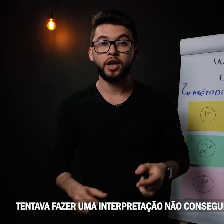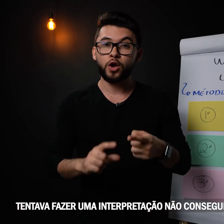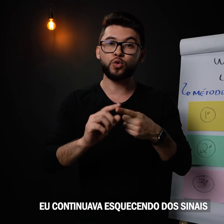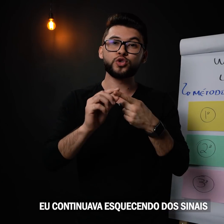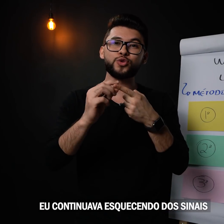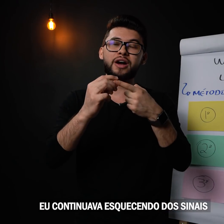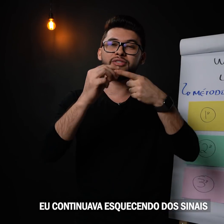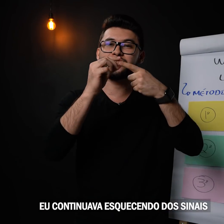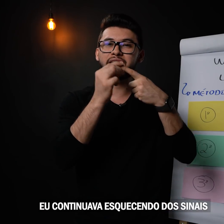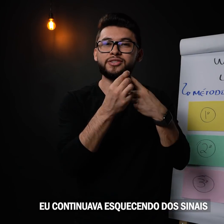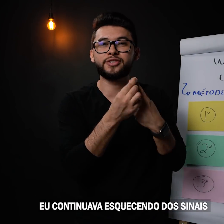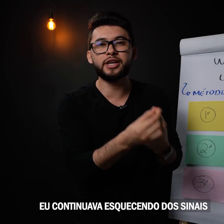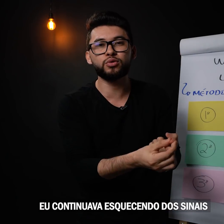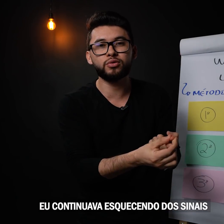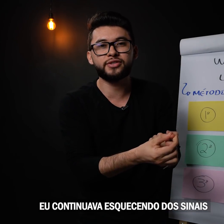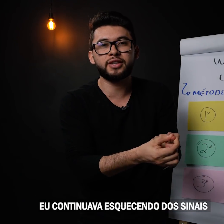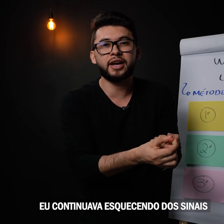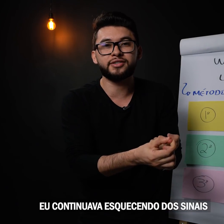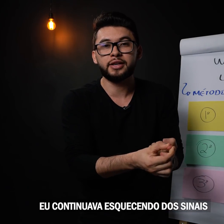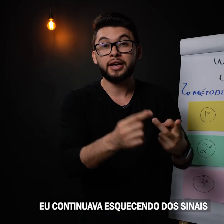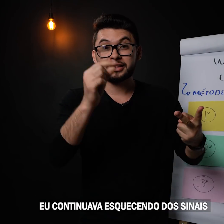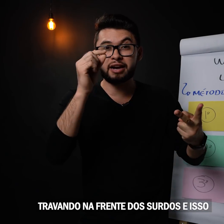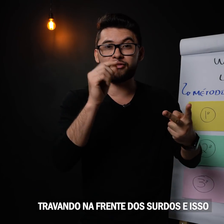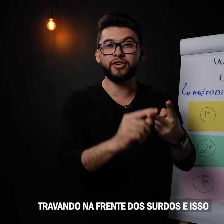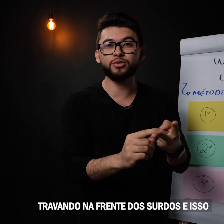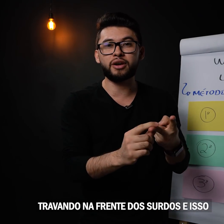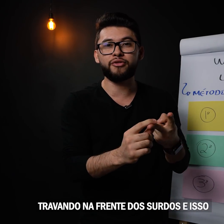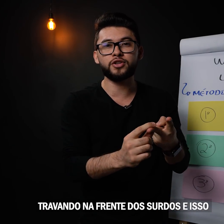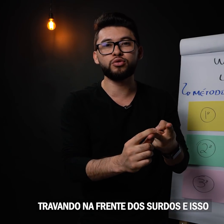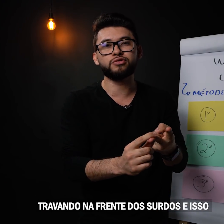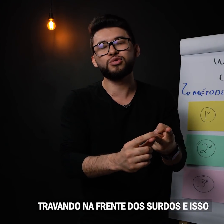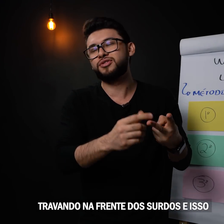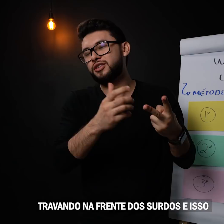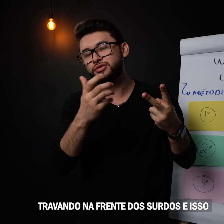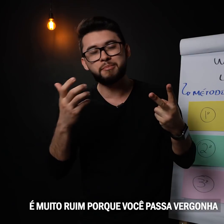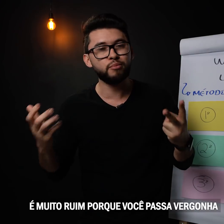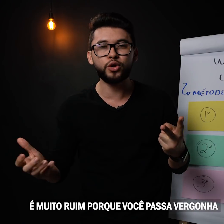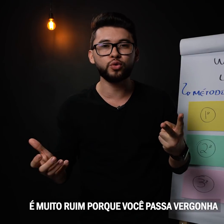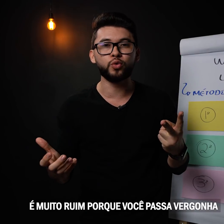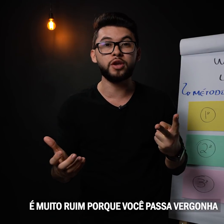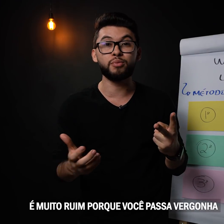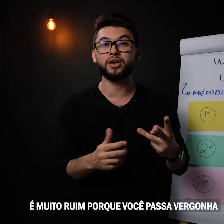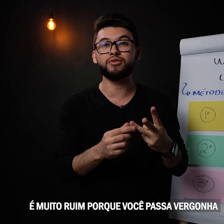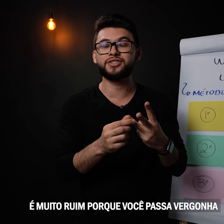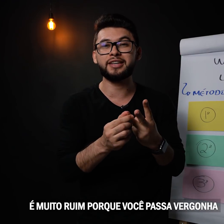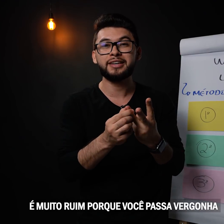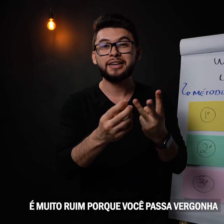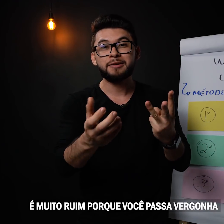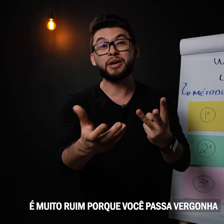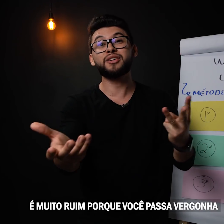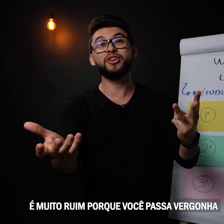Eu continuava esquecendo dos sinais, travando na frente dos surdos, e isso é muito ruim, porque você passa